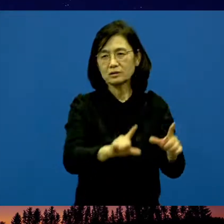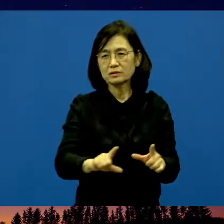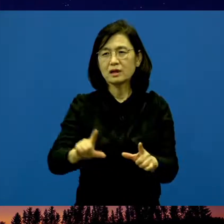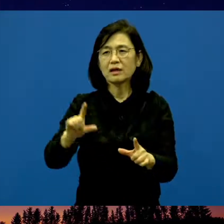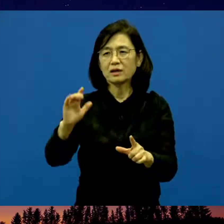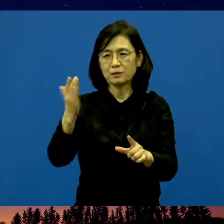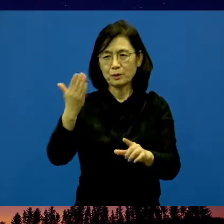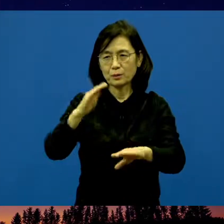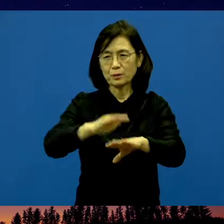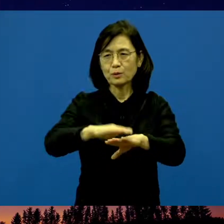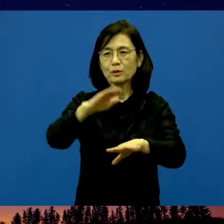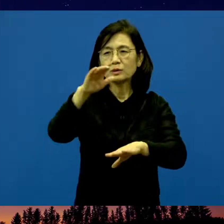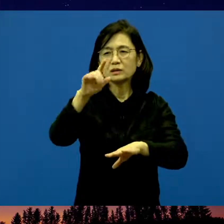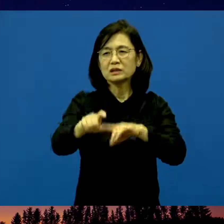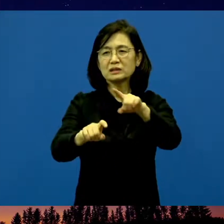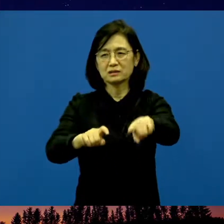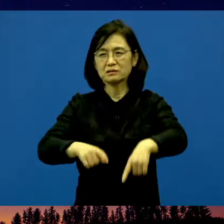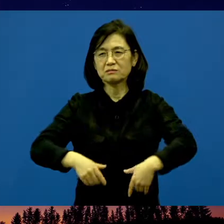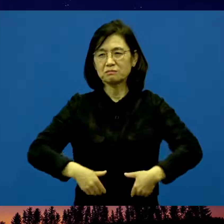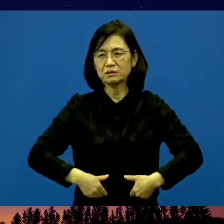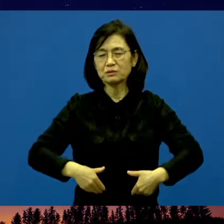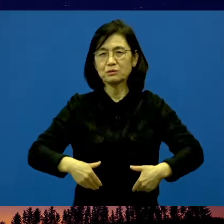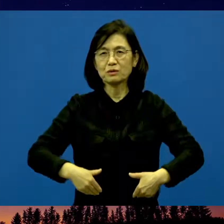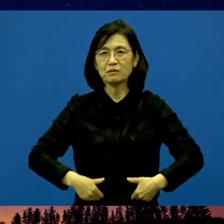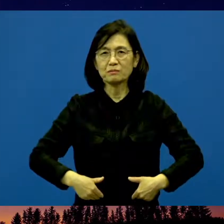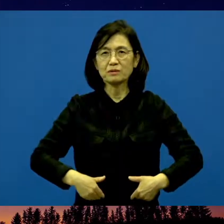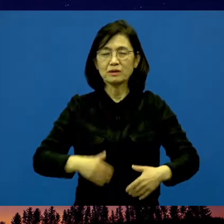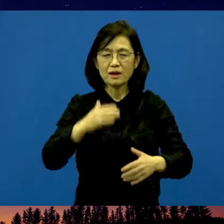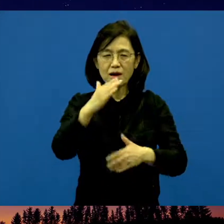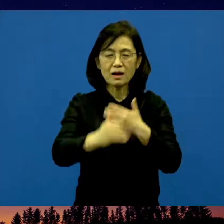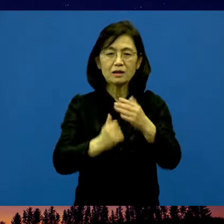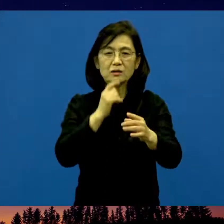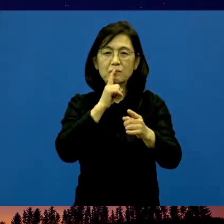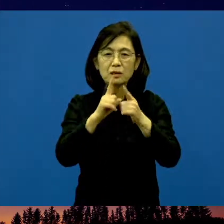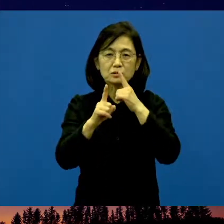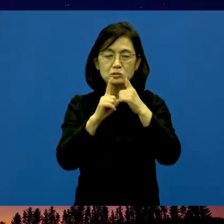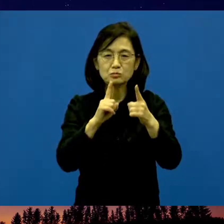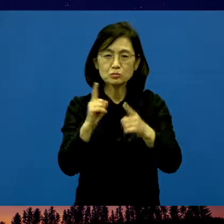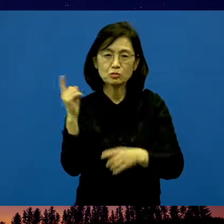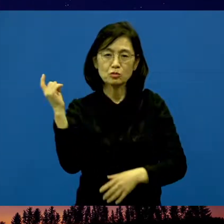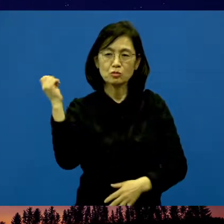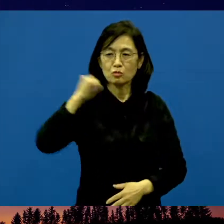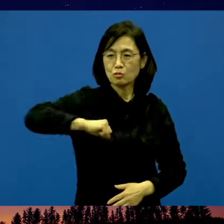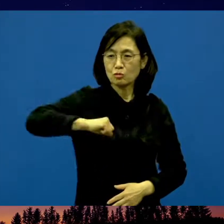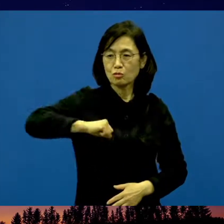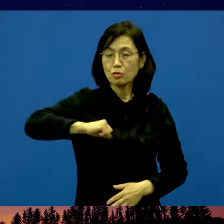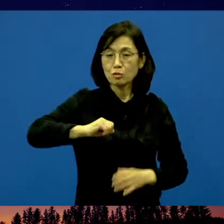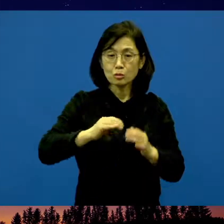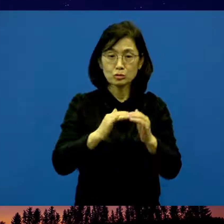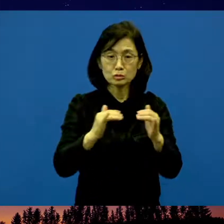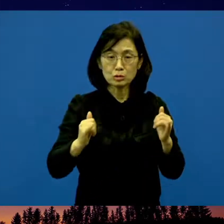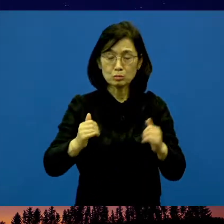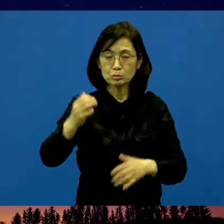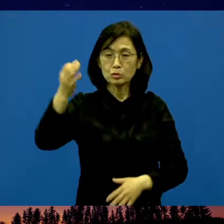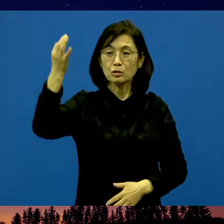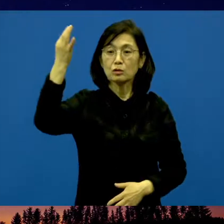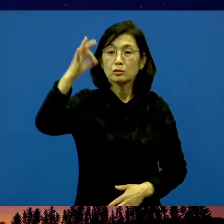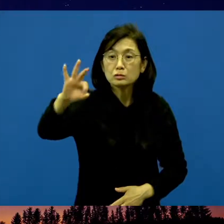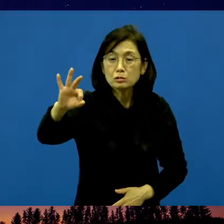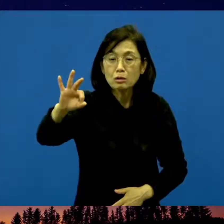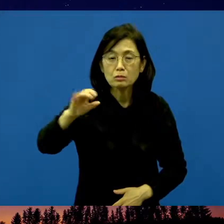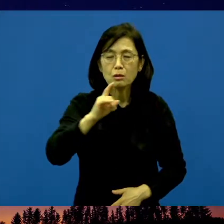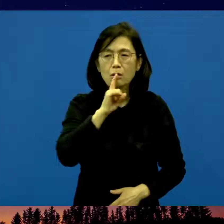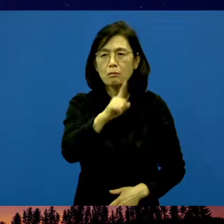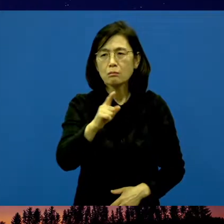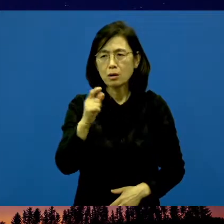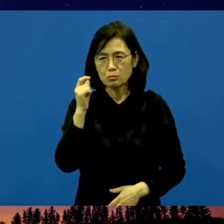이게 개혁신앙이란 말이죠. 말씀에 순종하지 않는다면 말씀을 인정하는 것이라고 누가 얘기할 수가 있겠어요?